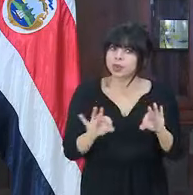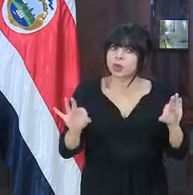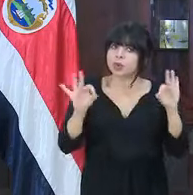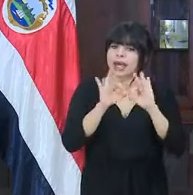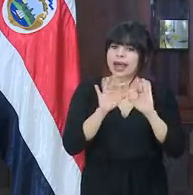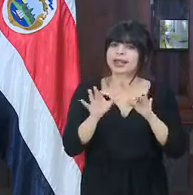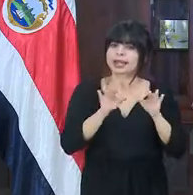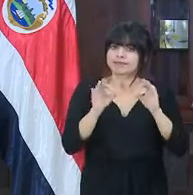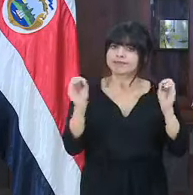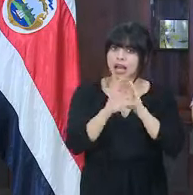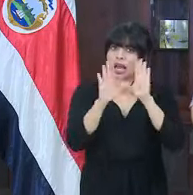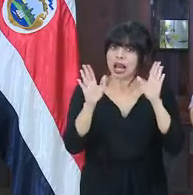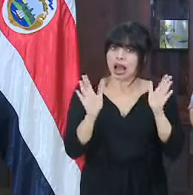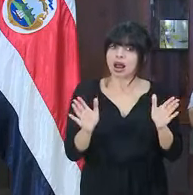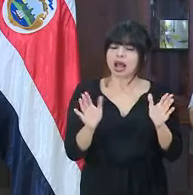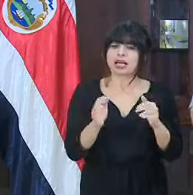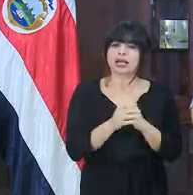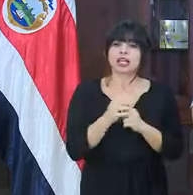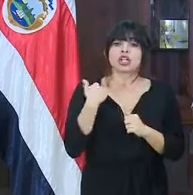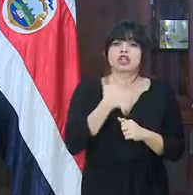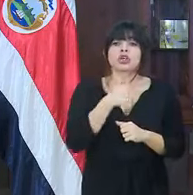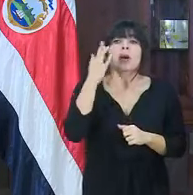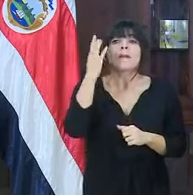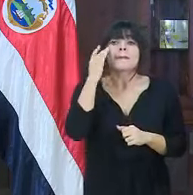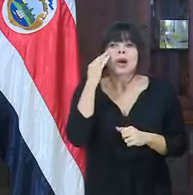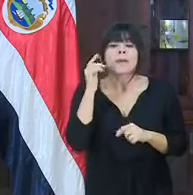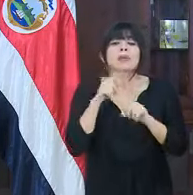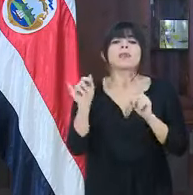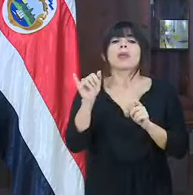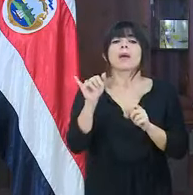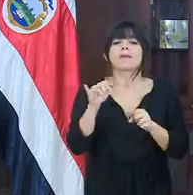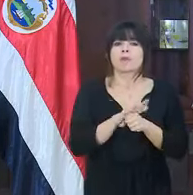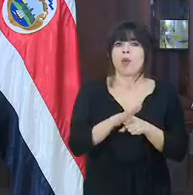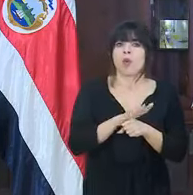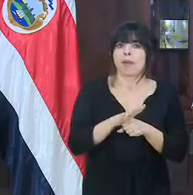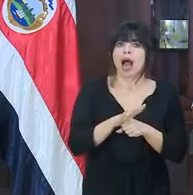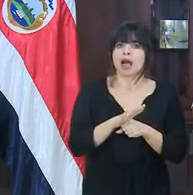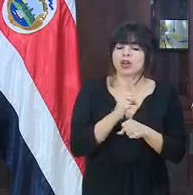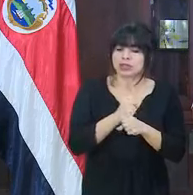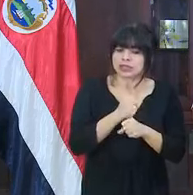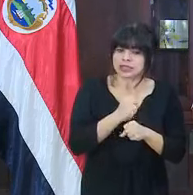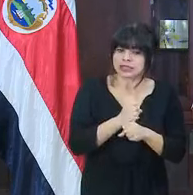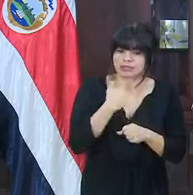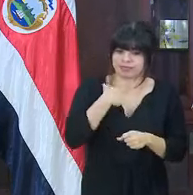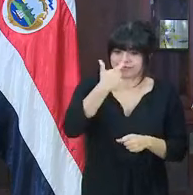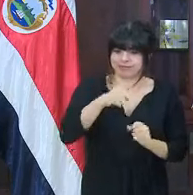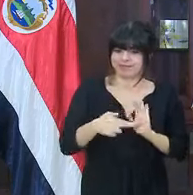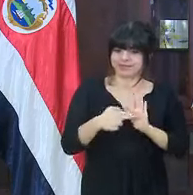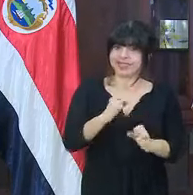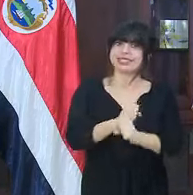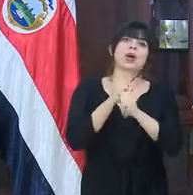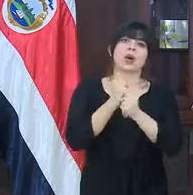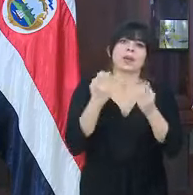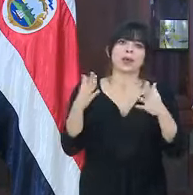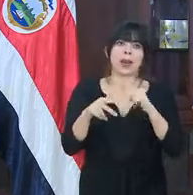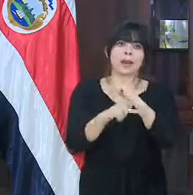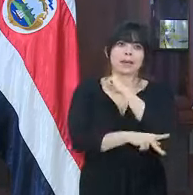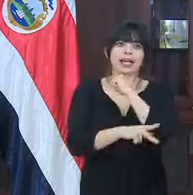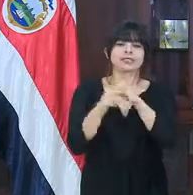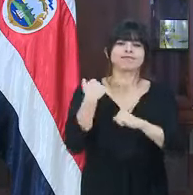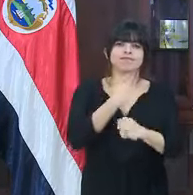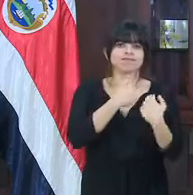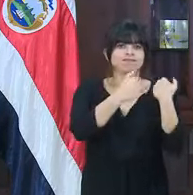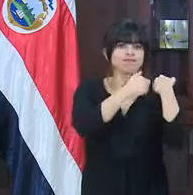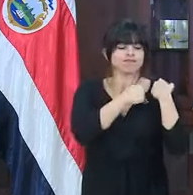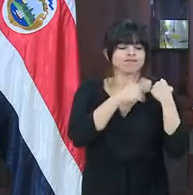importante aclararlo. Y más que preocupados, estamos ocupados. Ciertamente, como representante de la seguridad pública de este país, nos